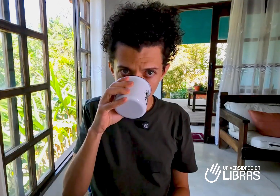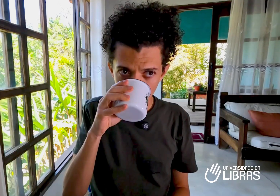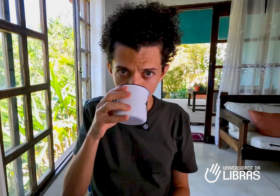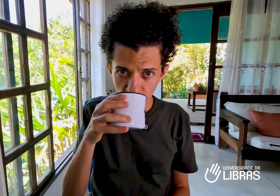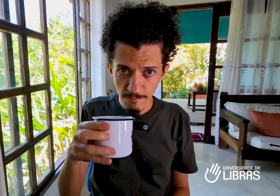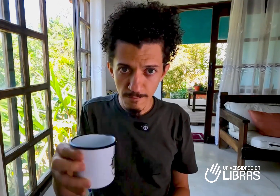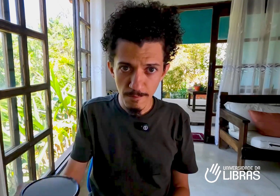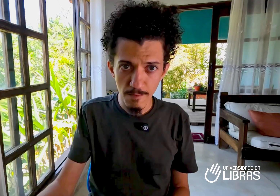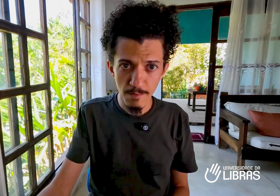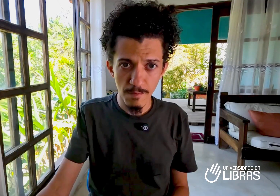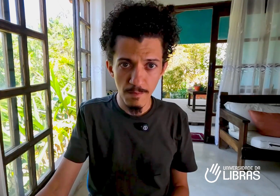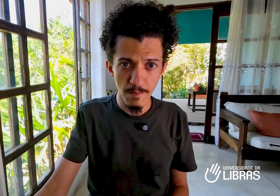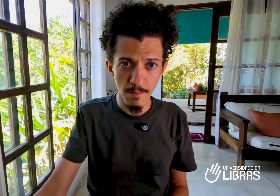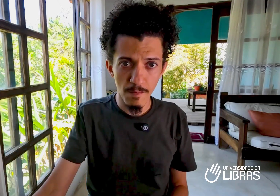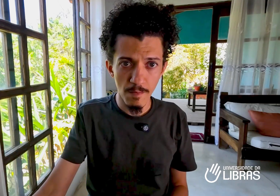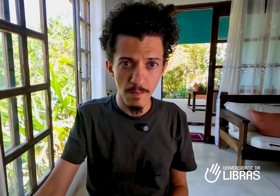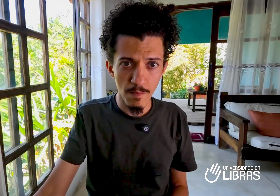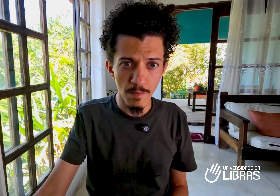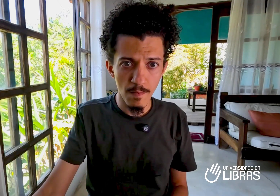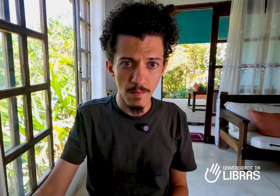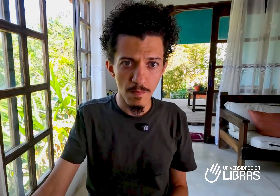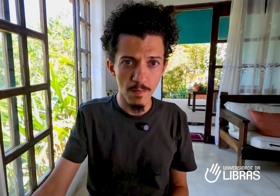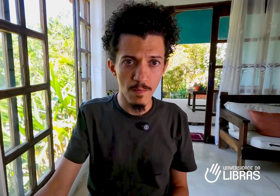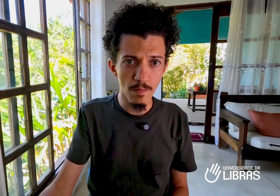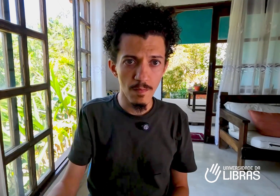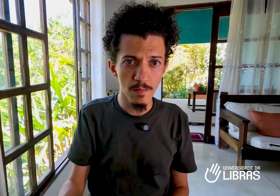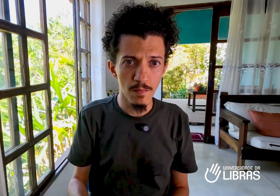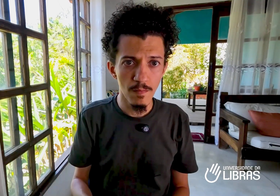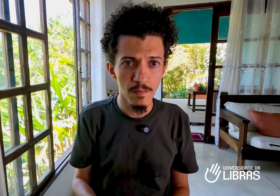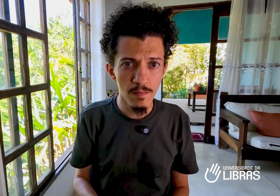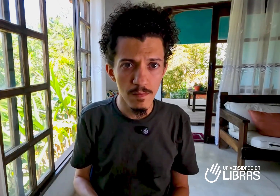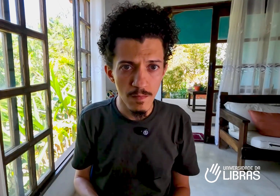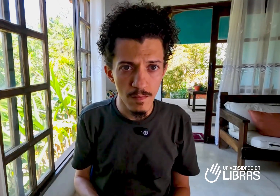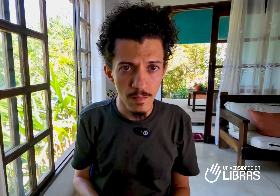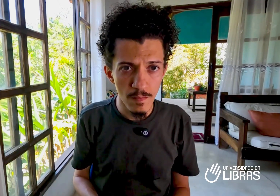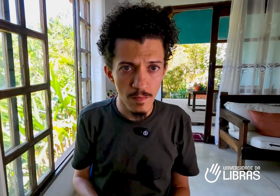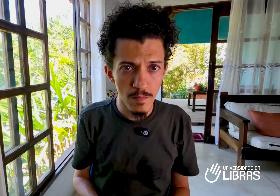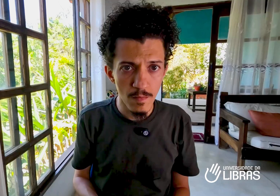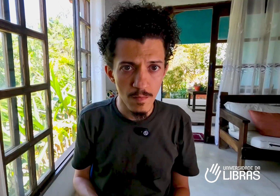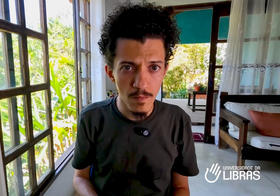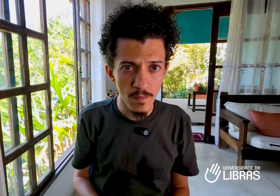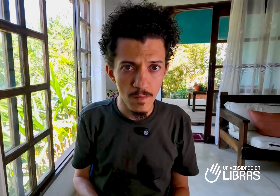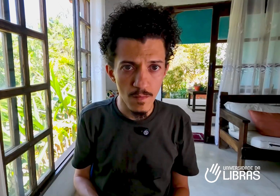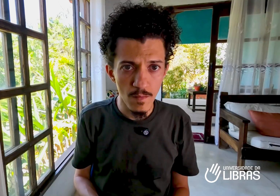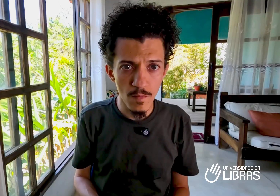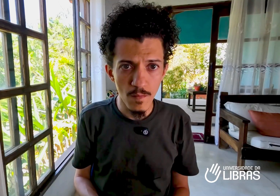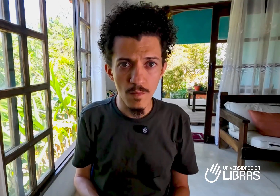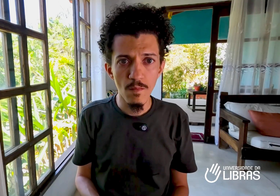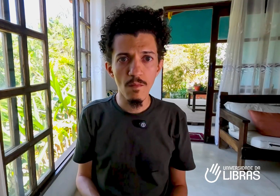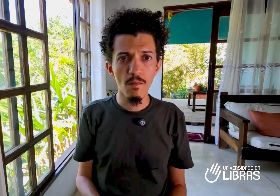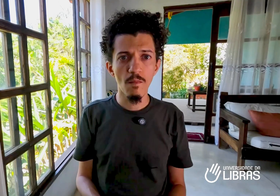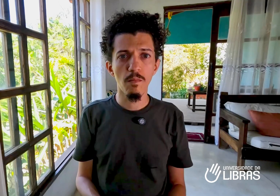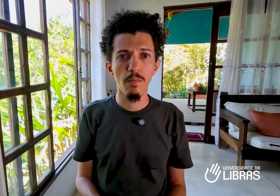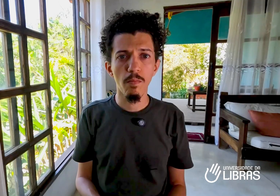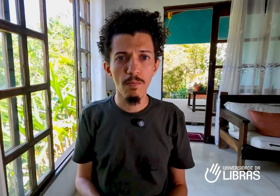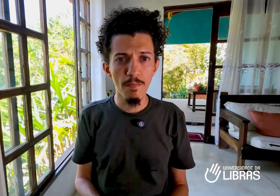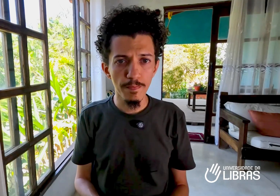Como combinar classificadores com expressões não manuais